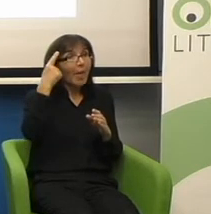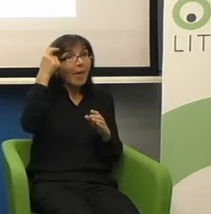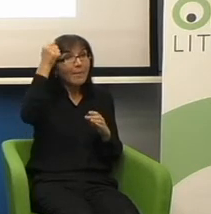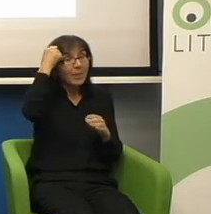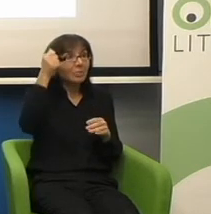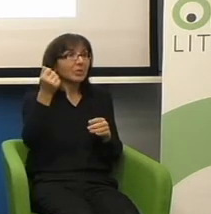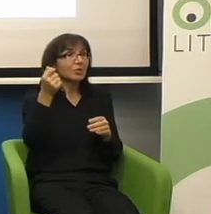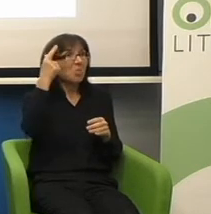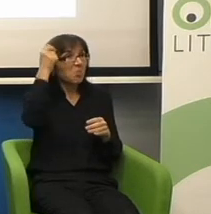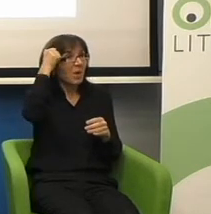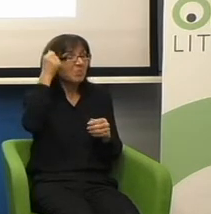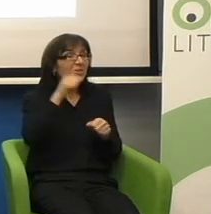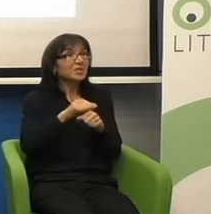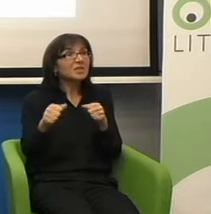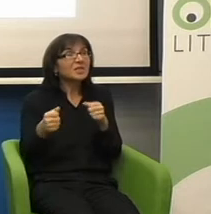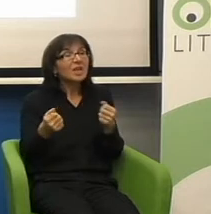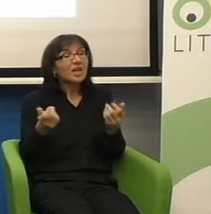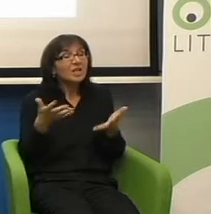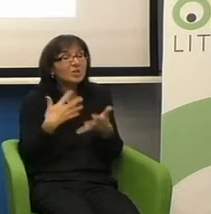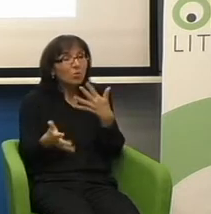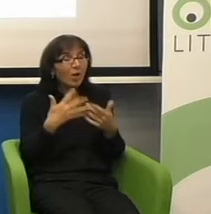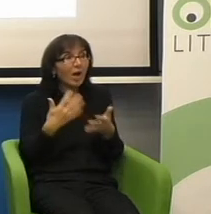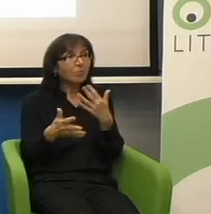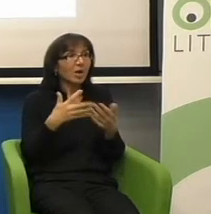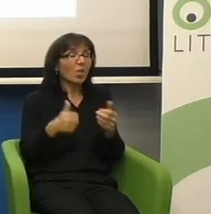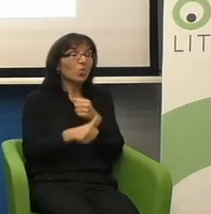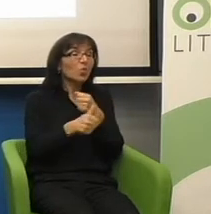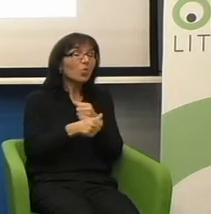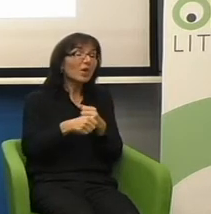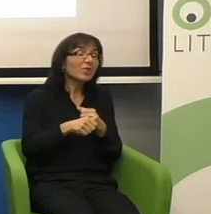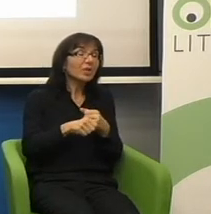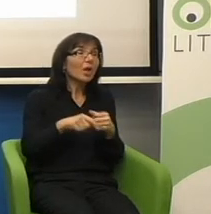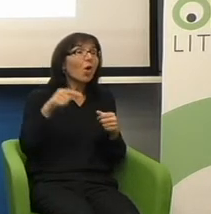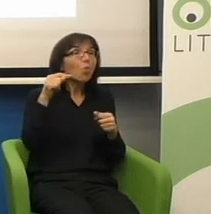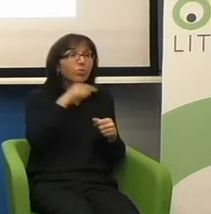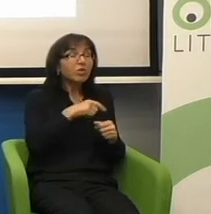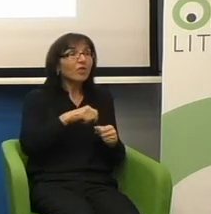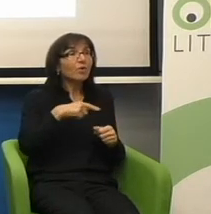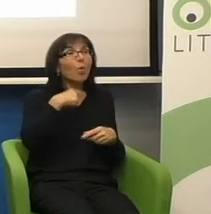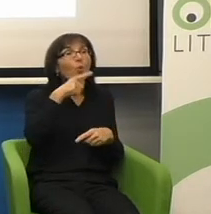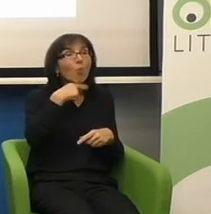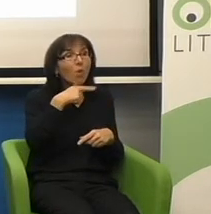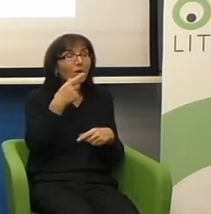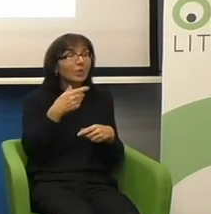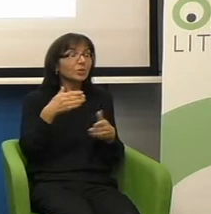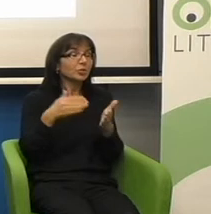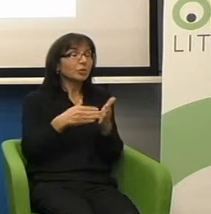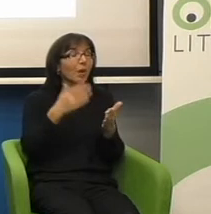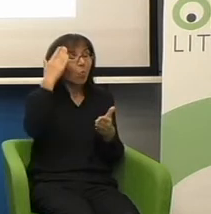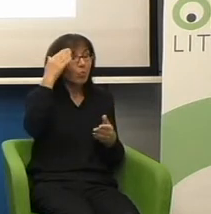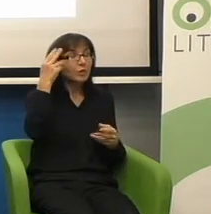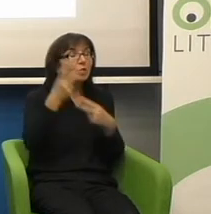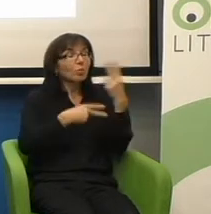łomna. Dokumenty potrafią kłamać, ludzie źle pamiętają, gdzieś trzeba poszukać jakby prawdopodobieństwa, nie? Co